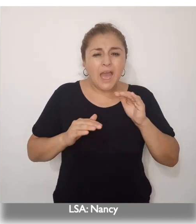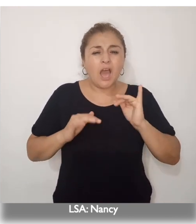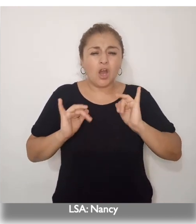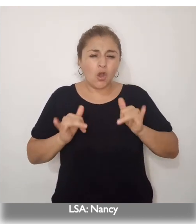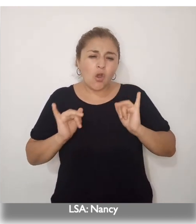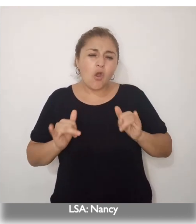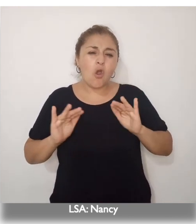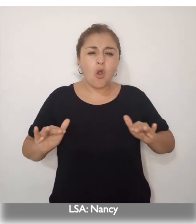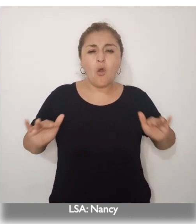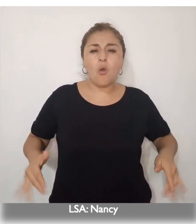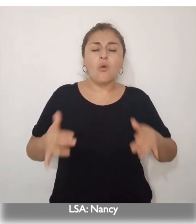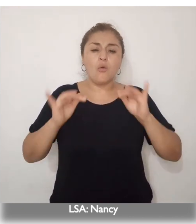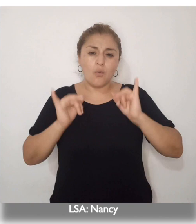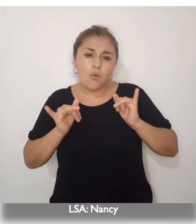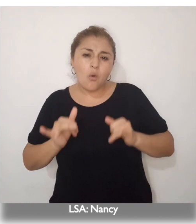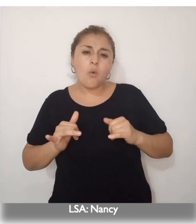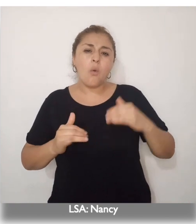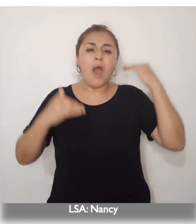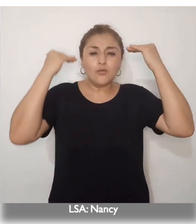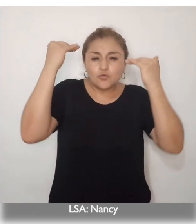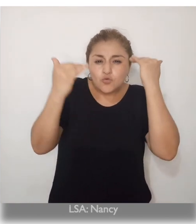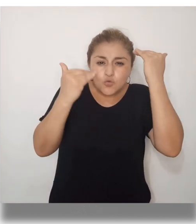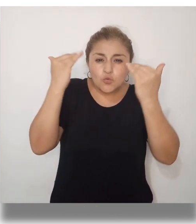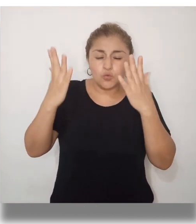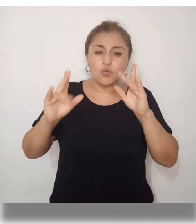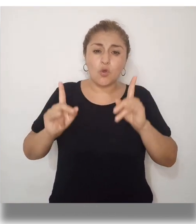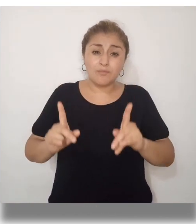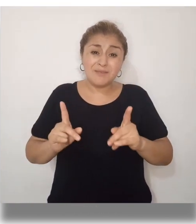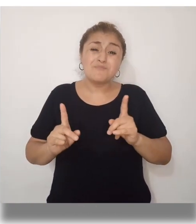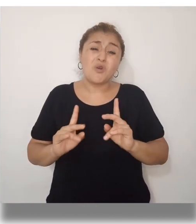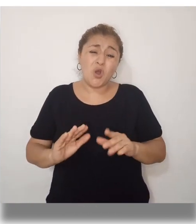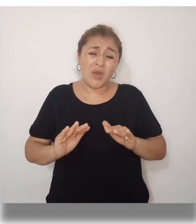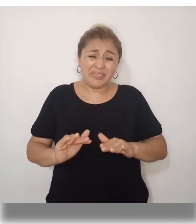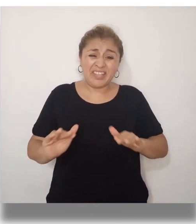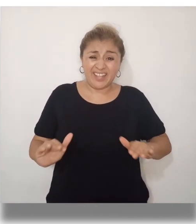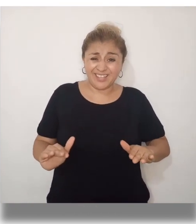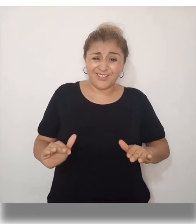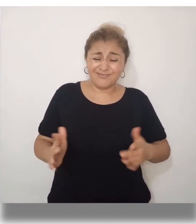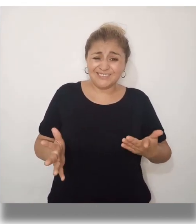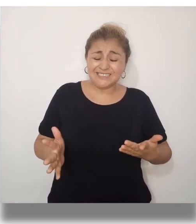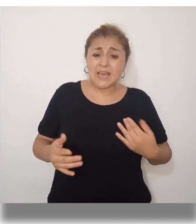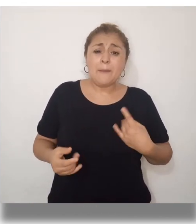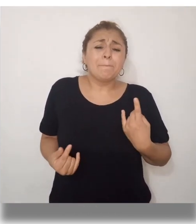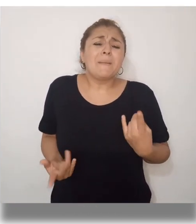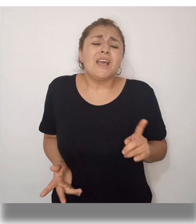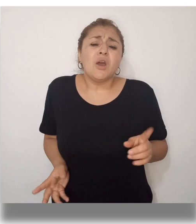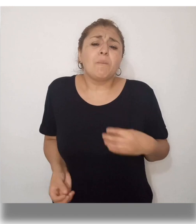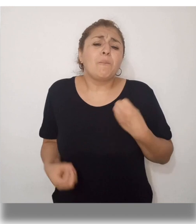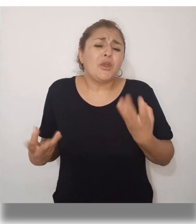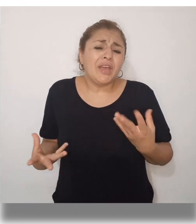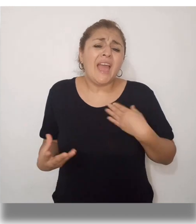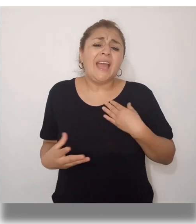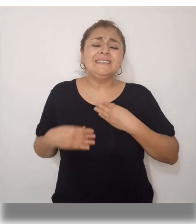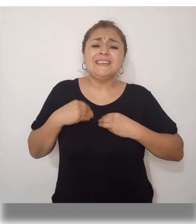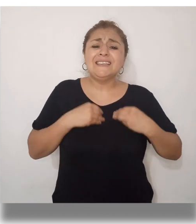niños Por qué la soledad es un problema los seres humanos buscamos